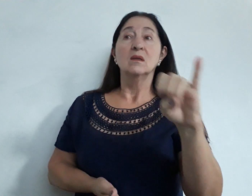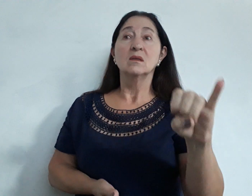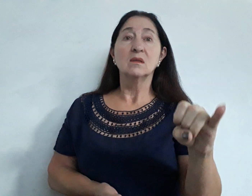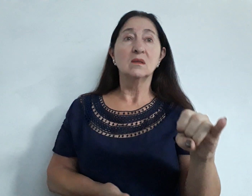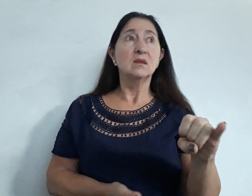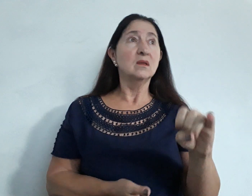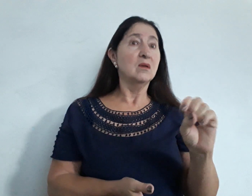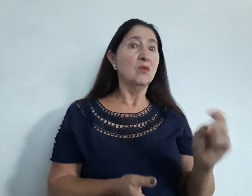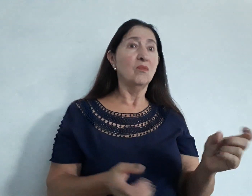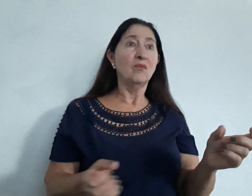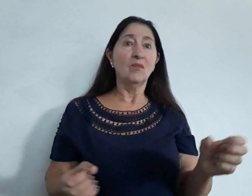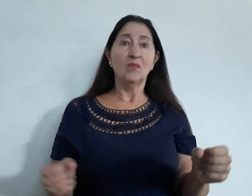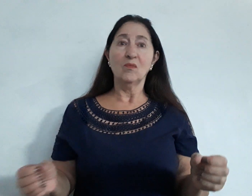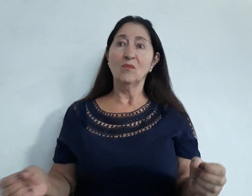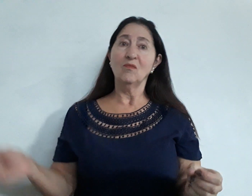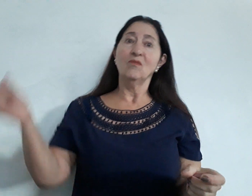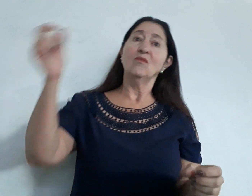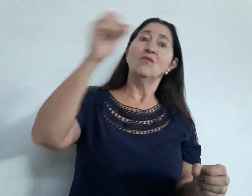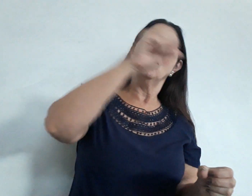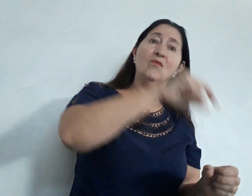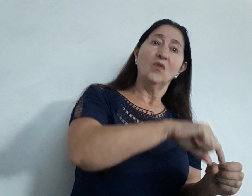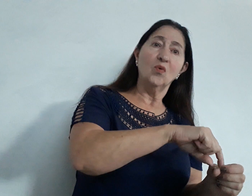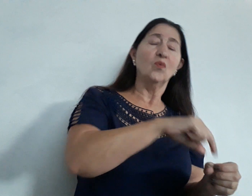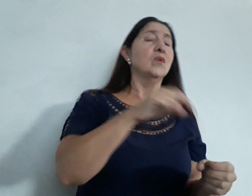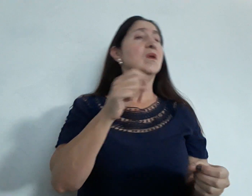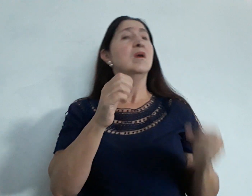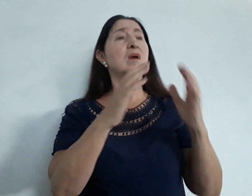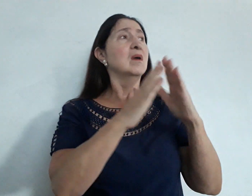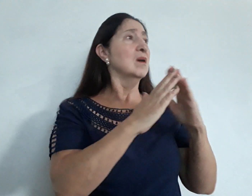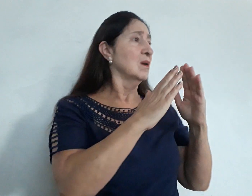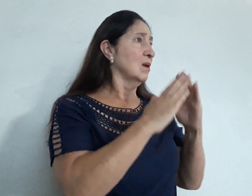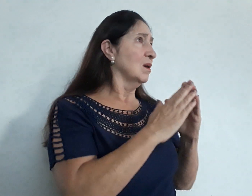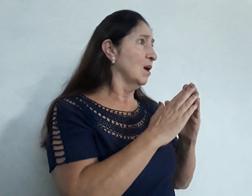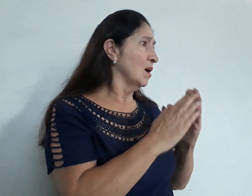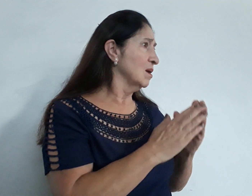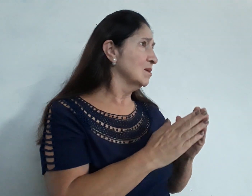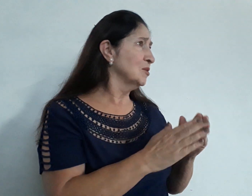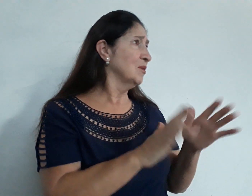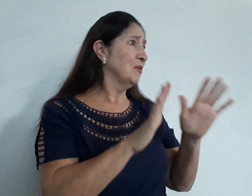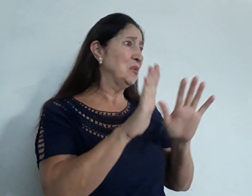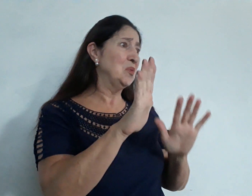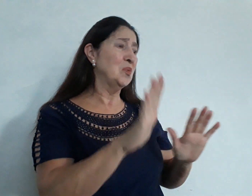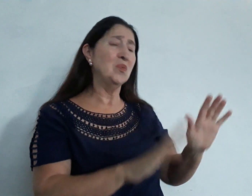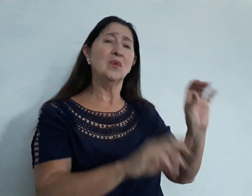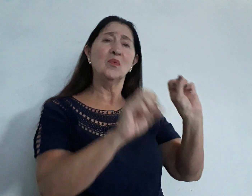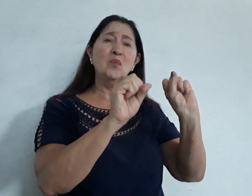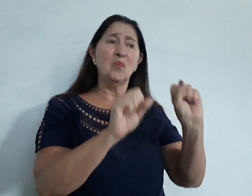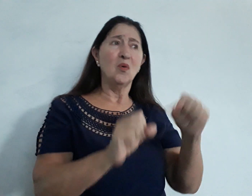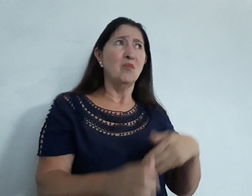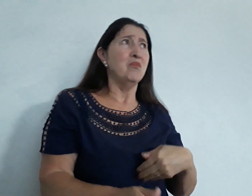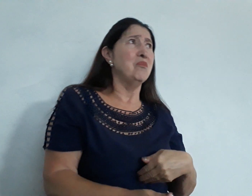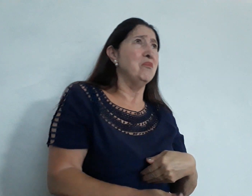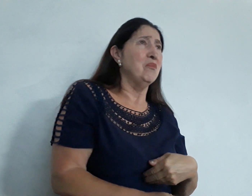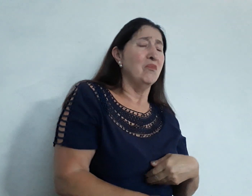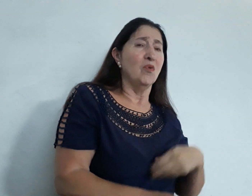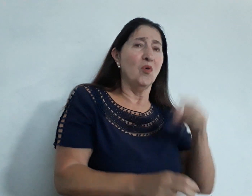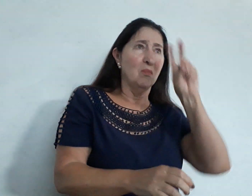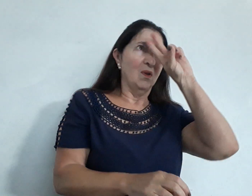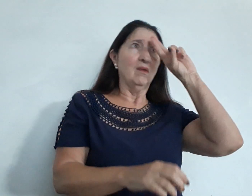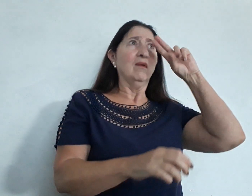desmaiar pelo caminho. Os discípulos colocam a situação diante do Mestre. Como poderia alguém